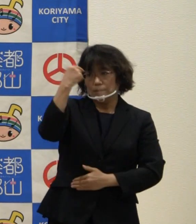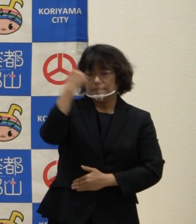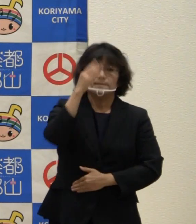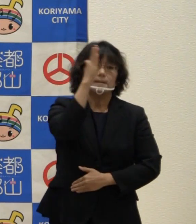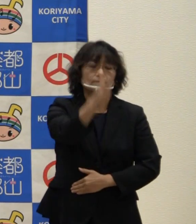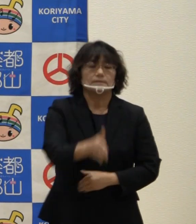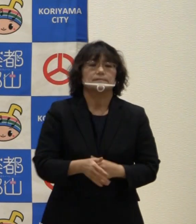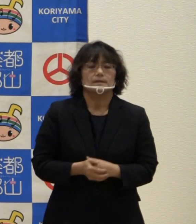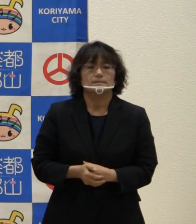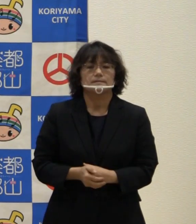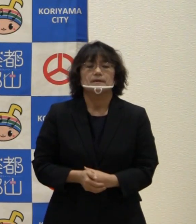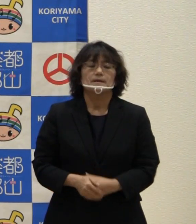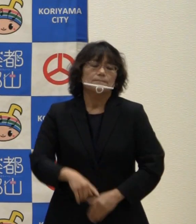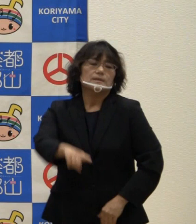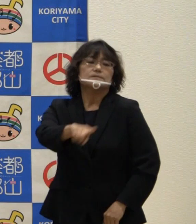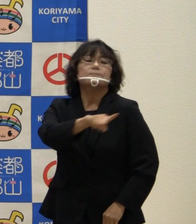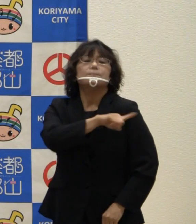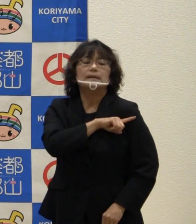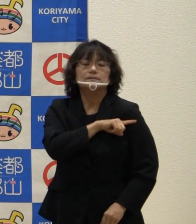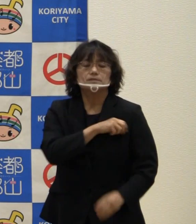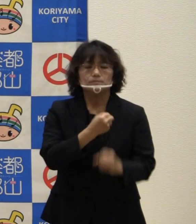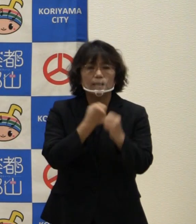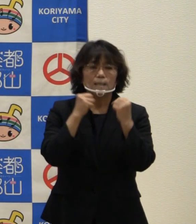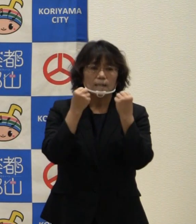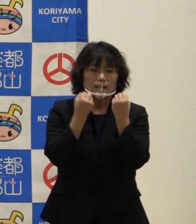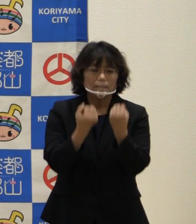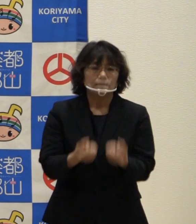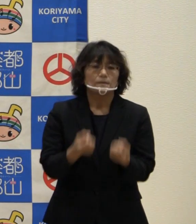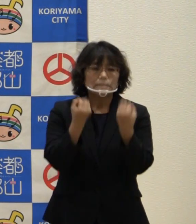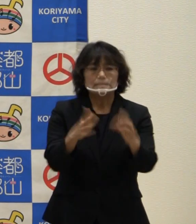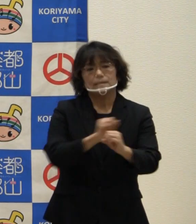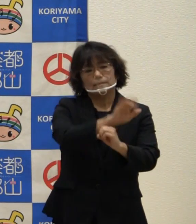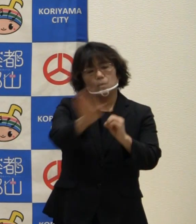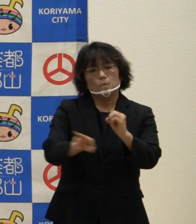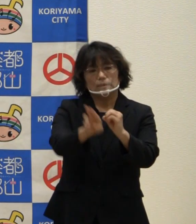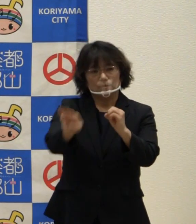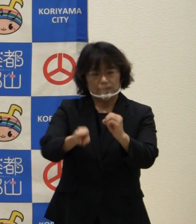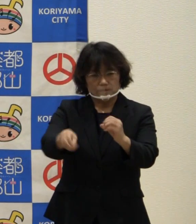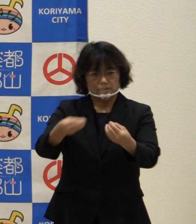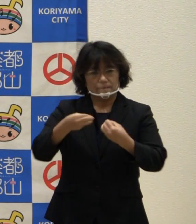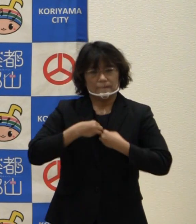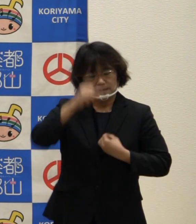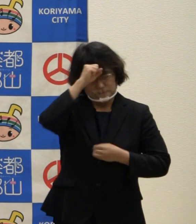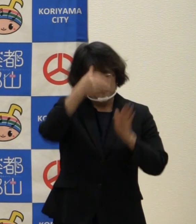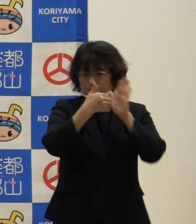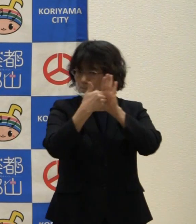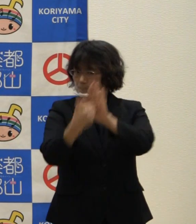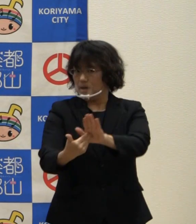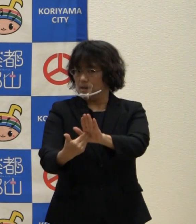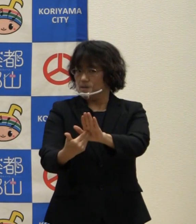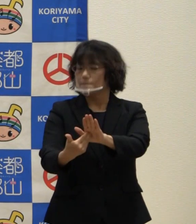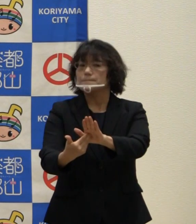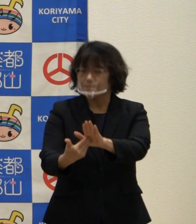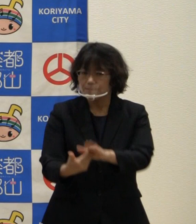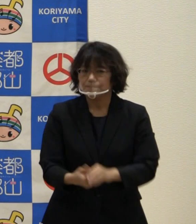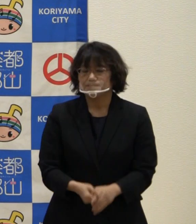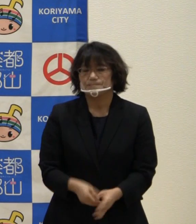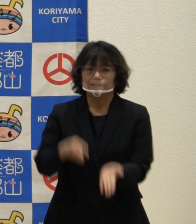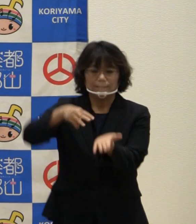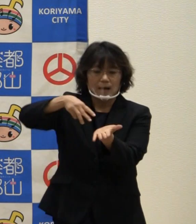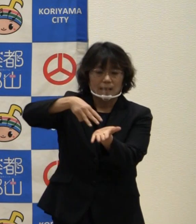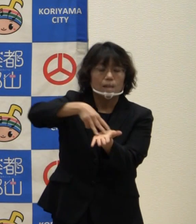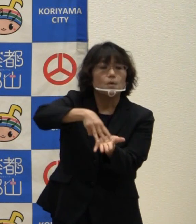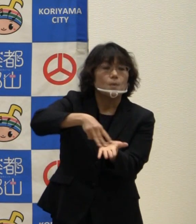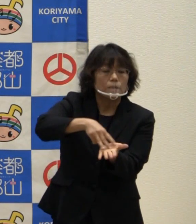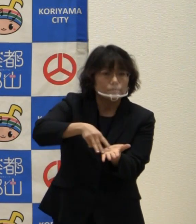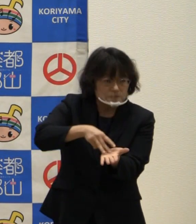りもコロナ感染症対策を含め、素敵に正しいものワクチンの